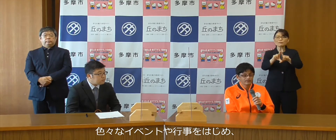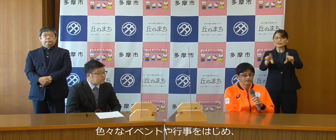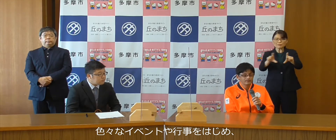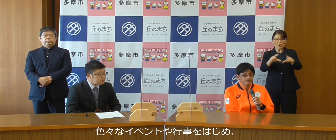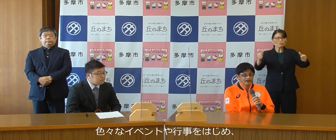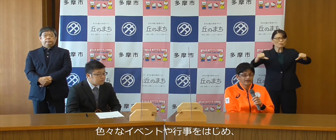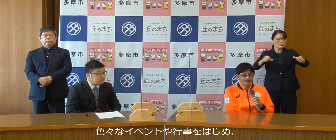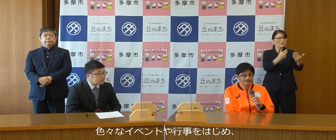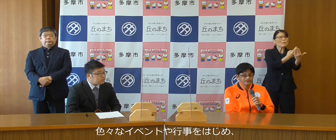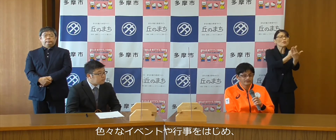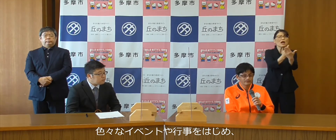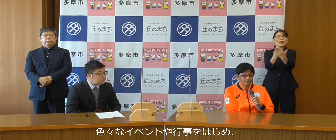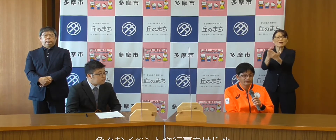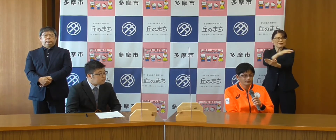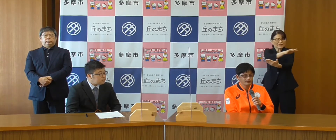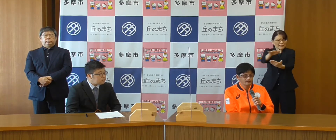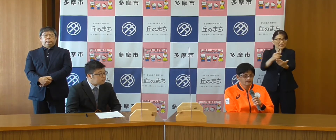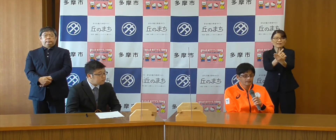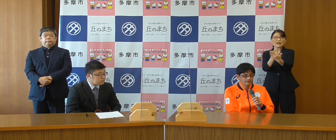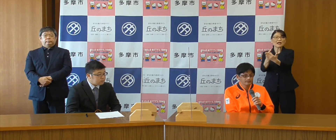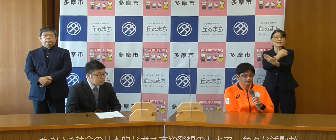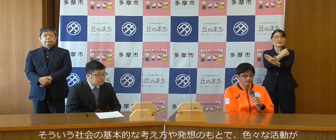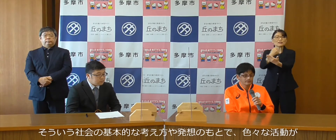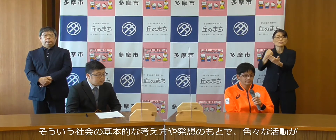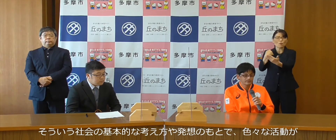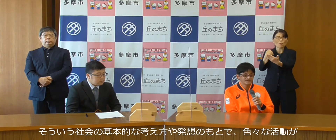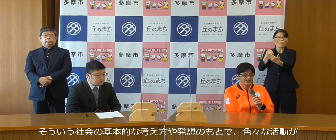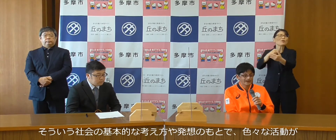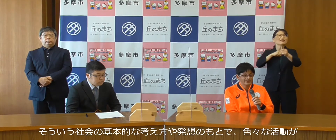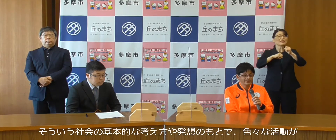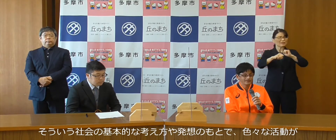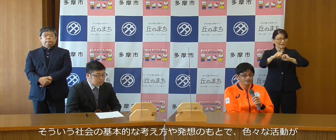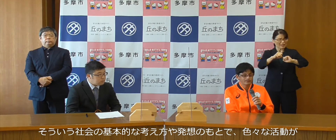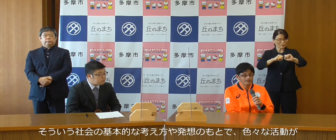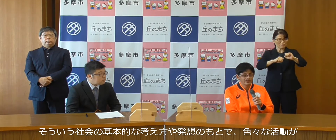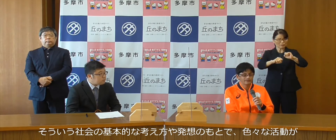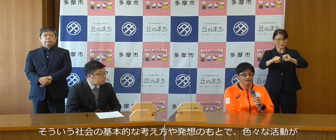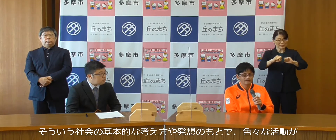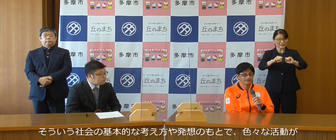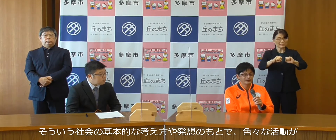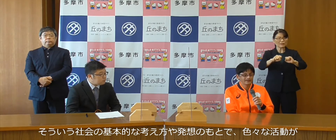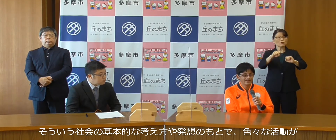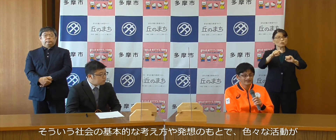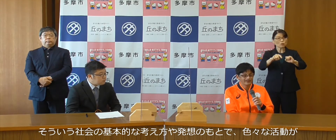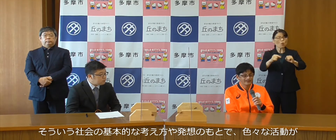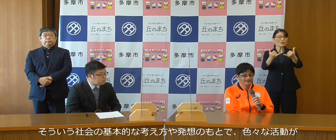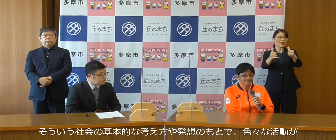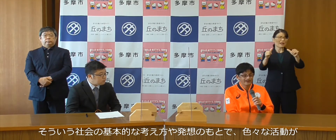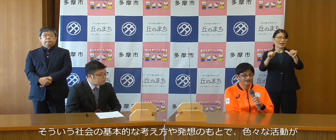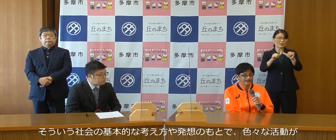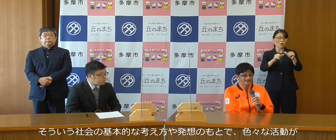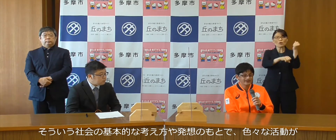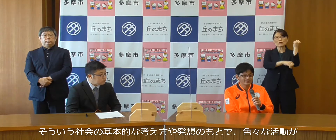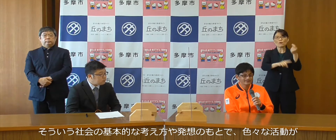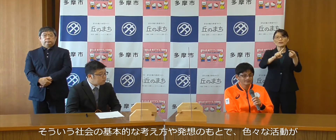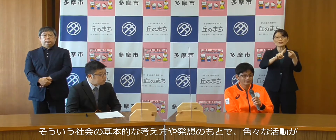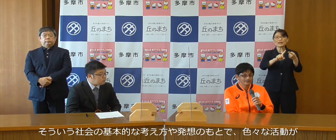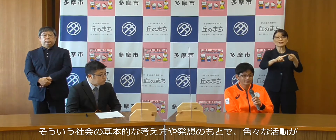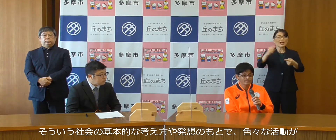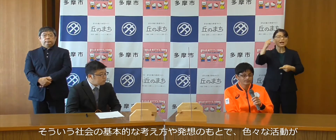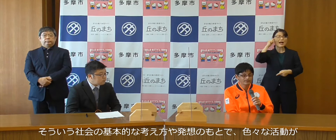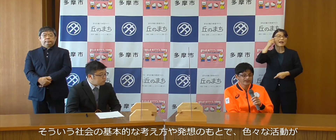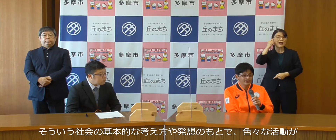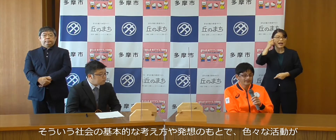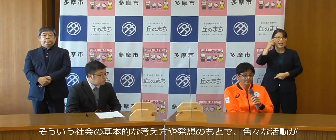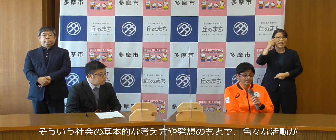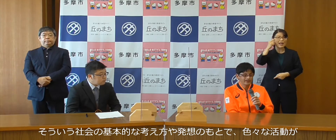う、取り組み、そういう社会 の、 基本的な考え方、発想